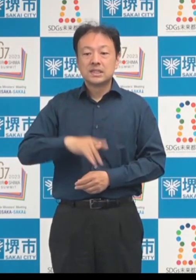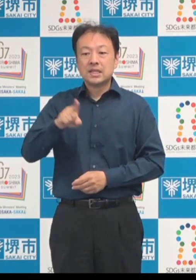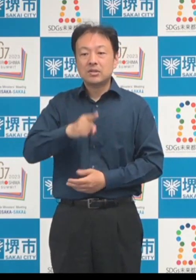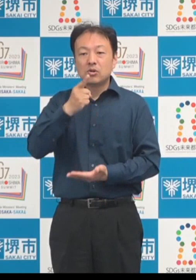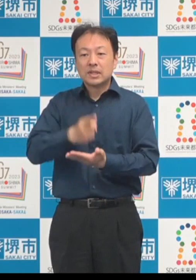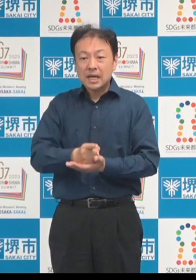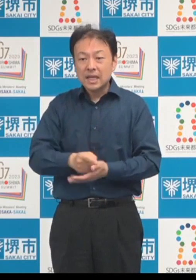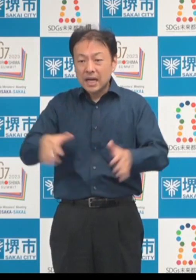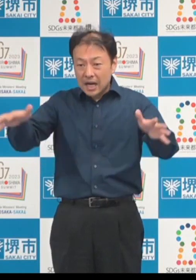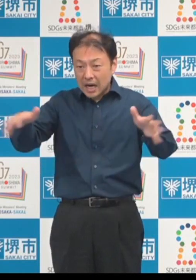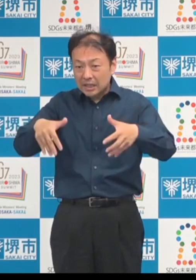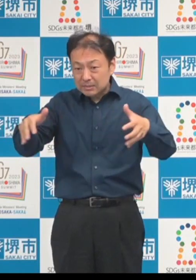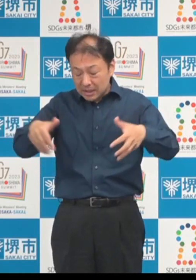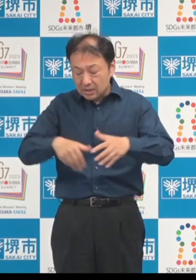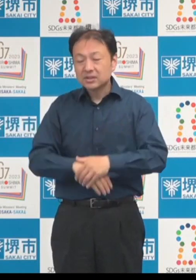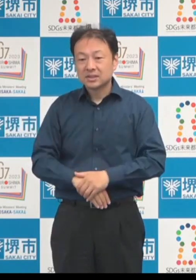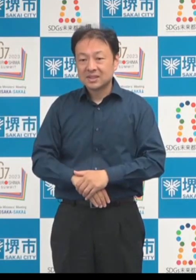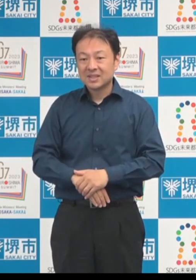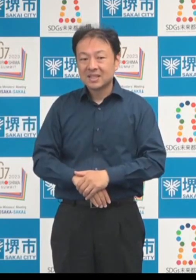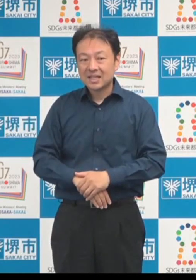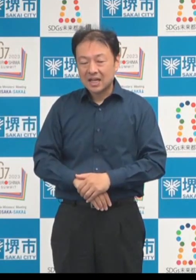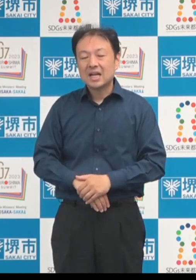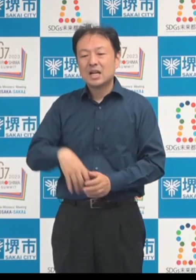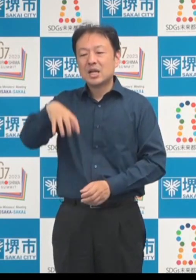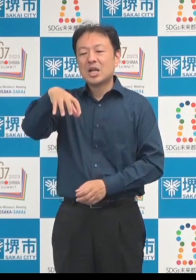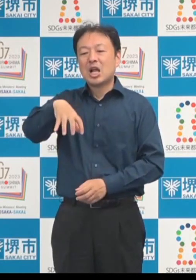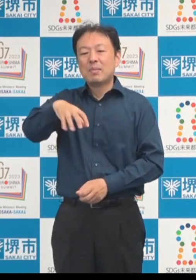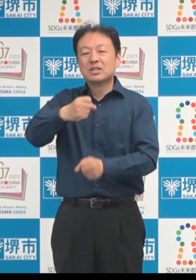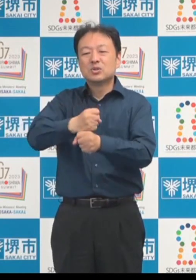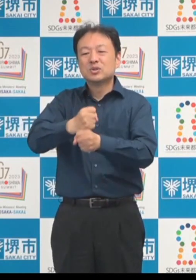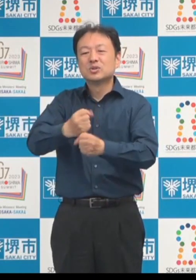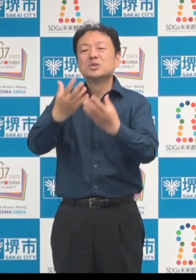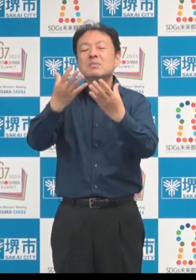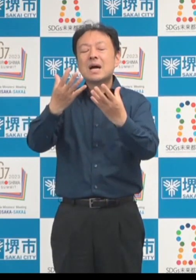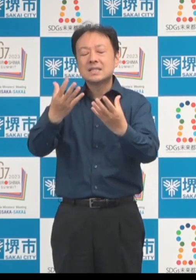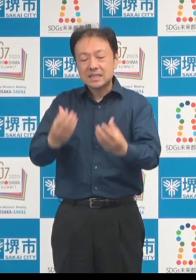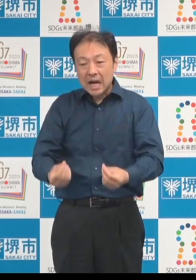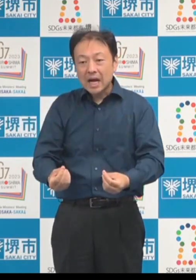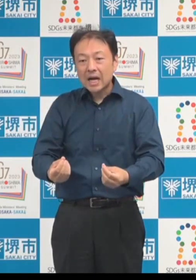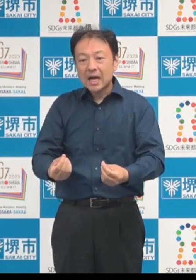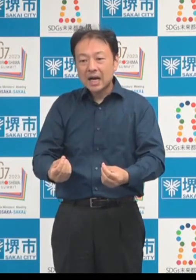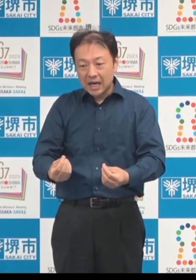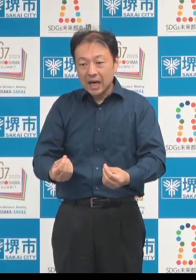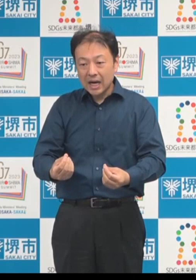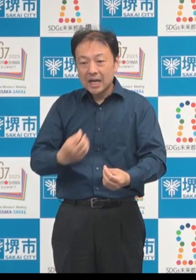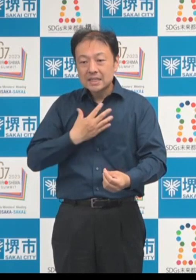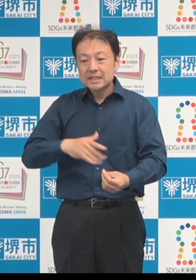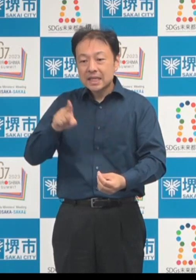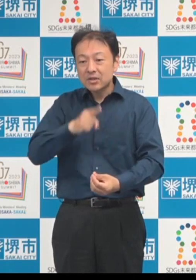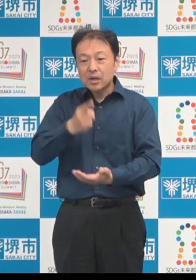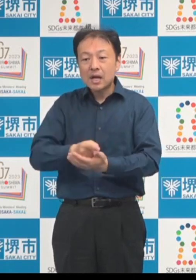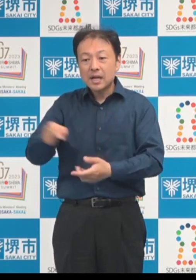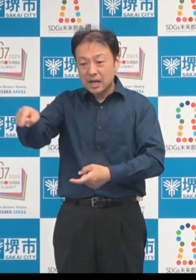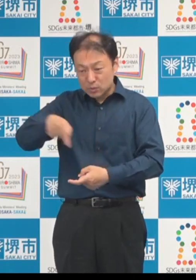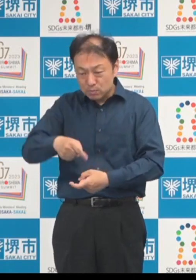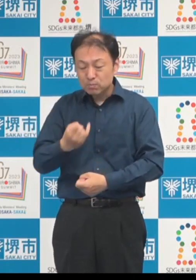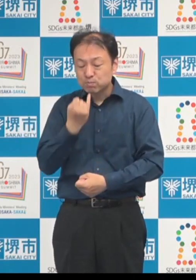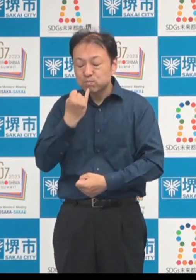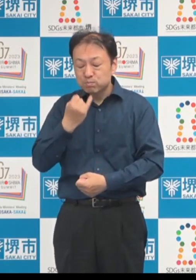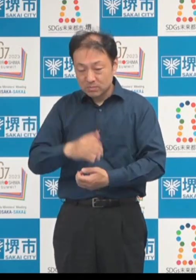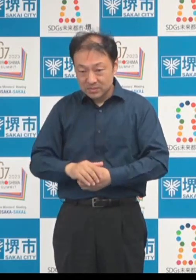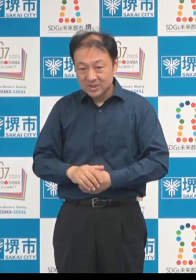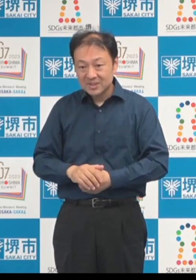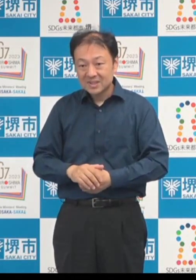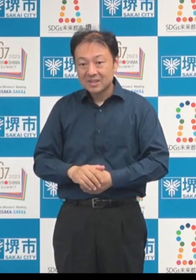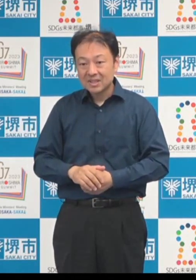来ればいいんだと、俺たちは場を作ってるんだと、意識があるやつだけ来ればいいんだっていう感覚になるんですが、堺市